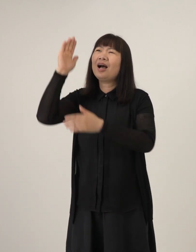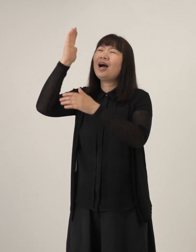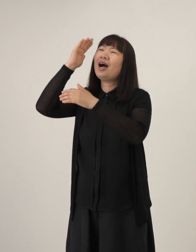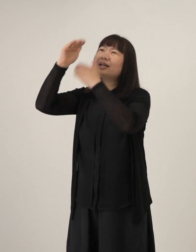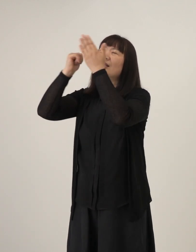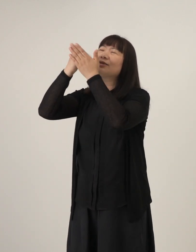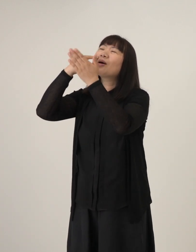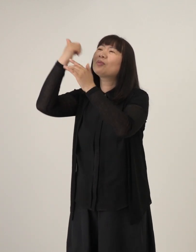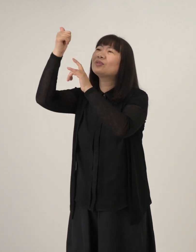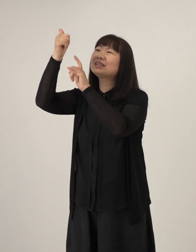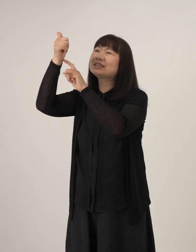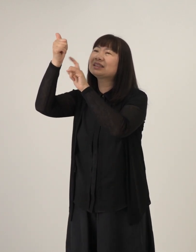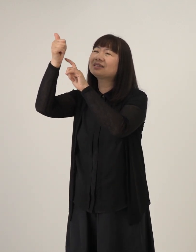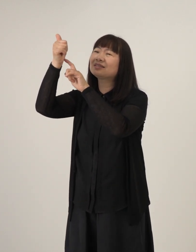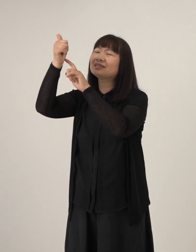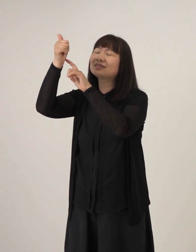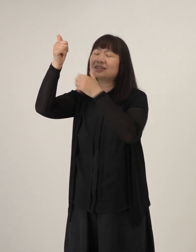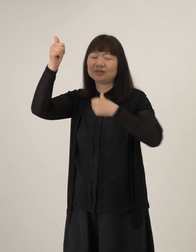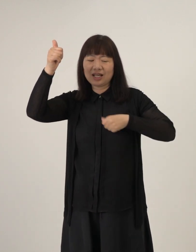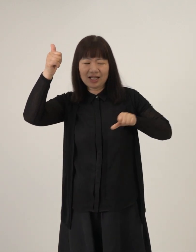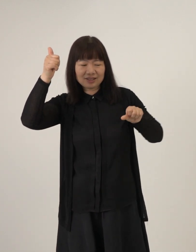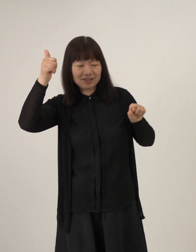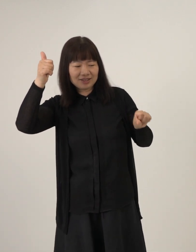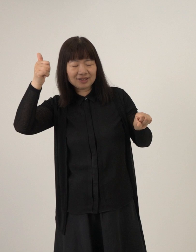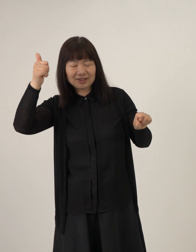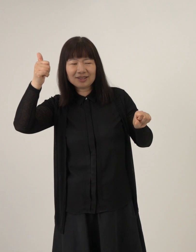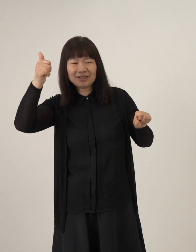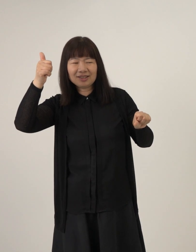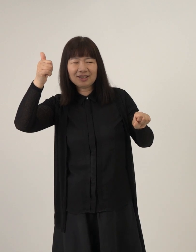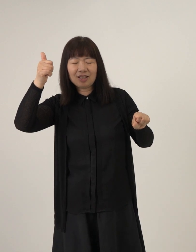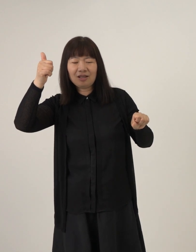하늘 아버지는 아드님을